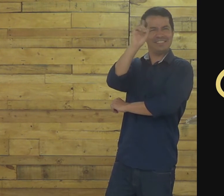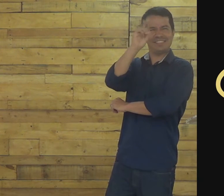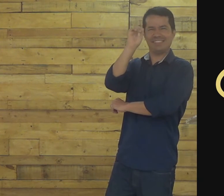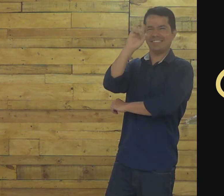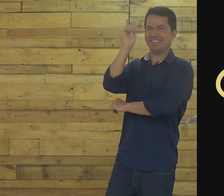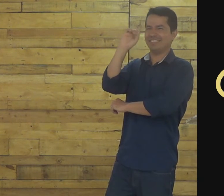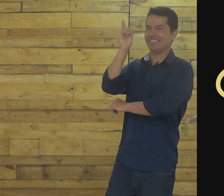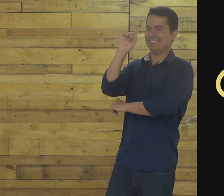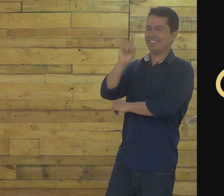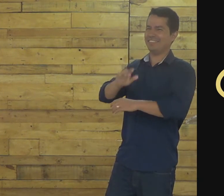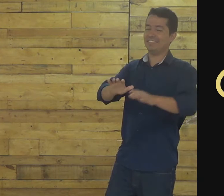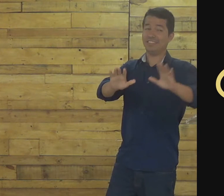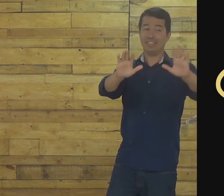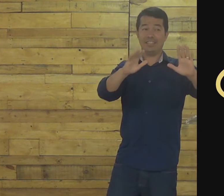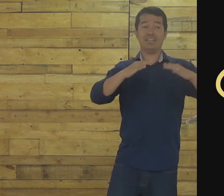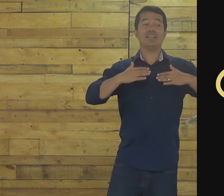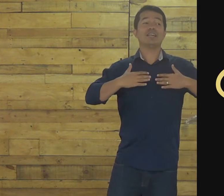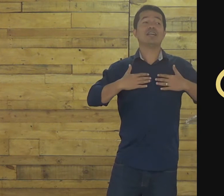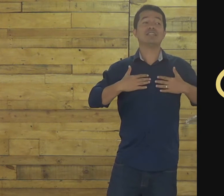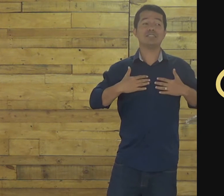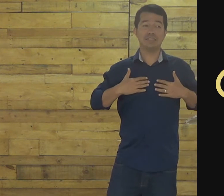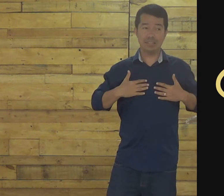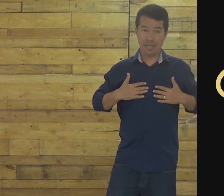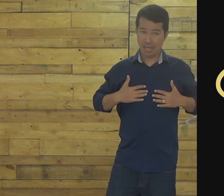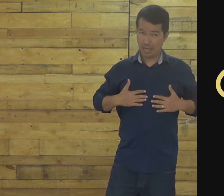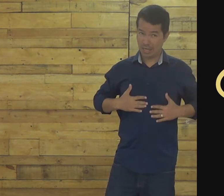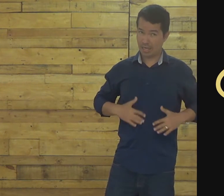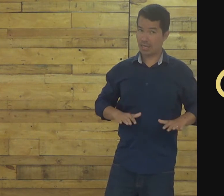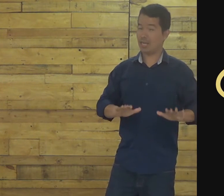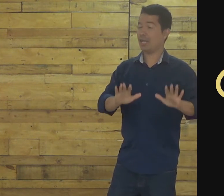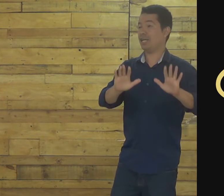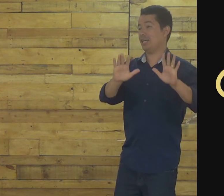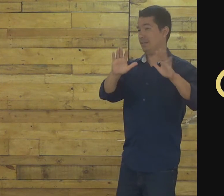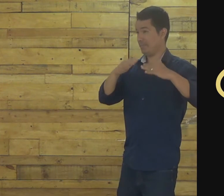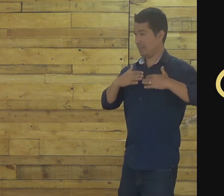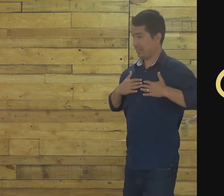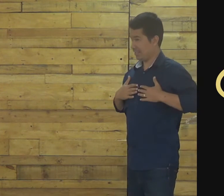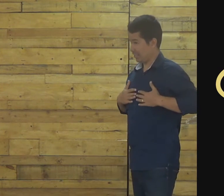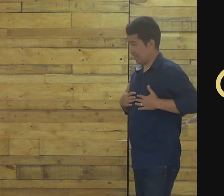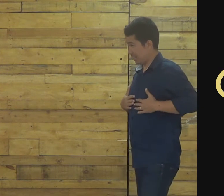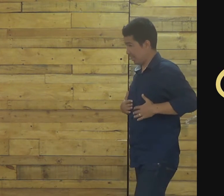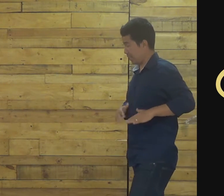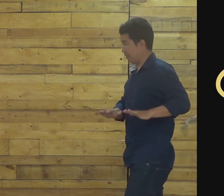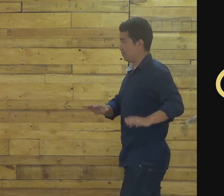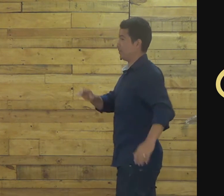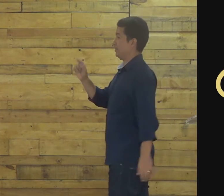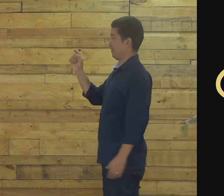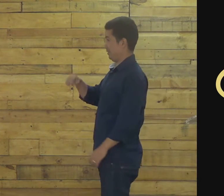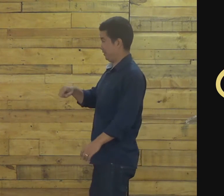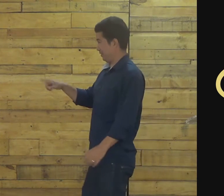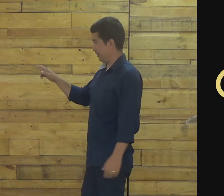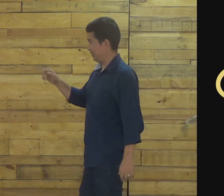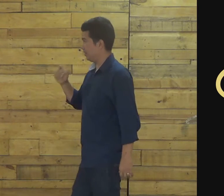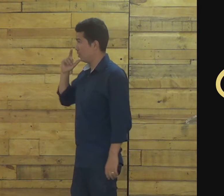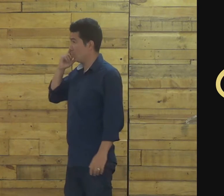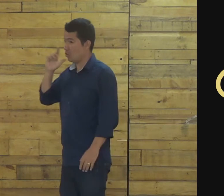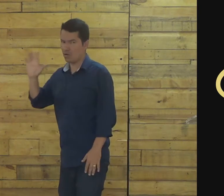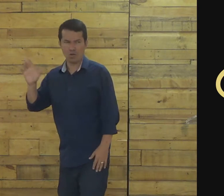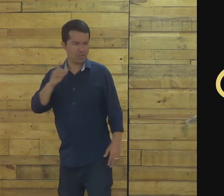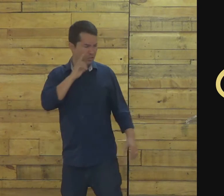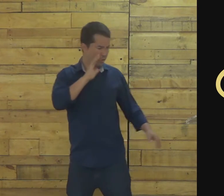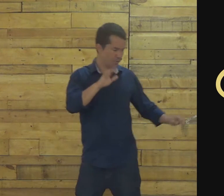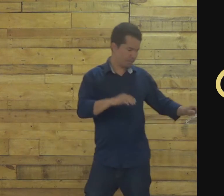Não, não tem a ver com bandeira. Mas fiquem tranquilos, fiquem calmos, bem